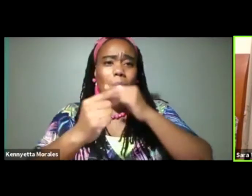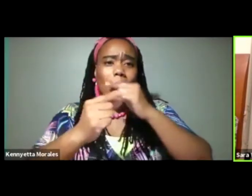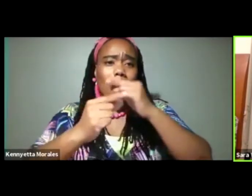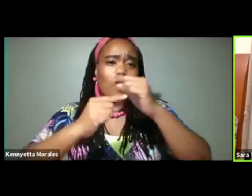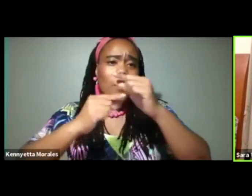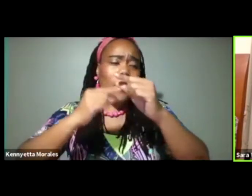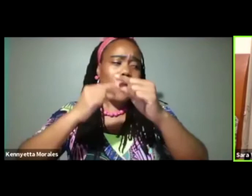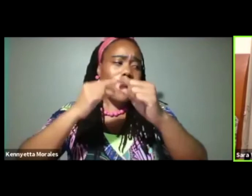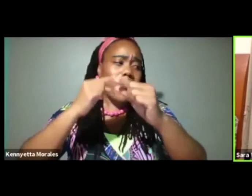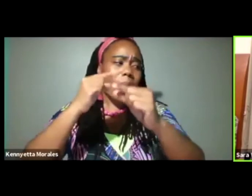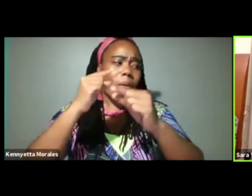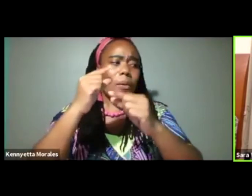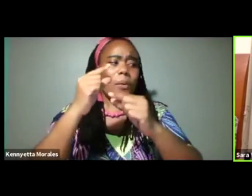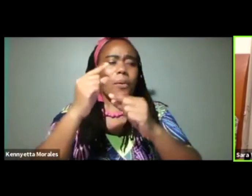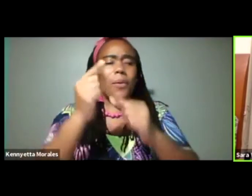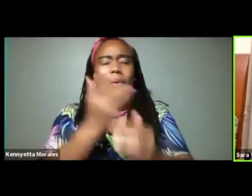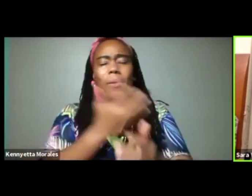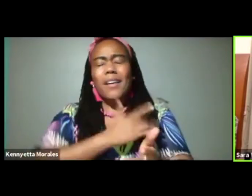Poco a